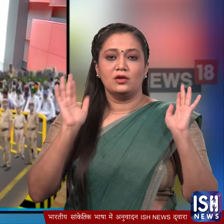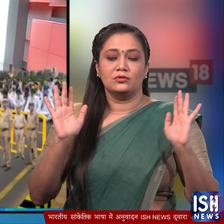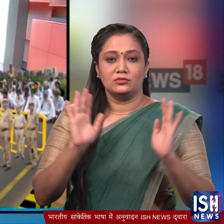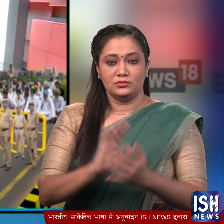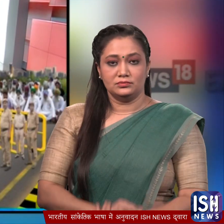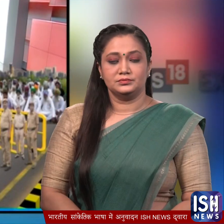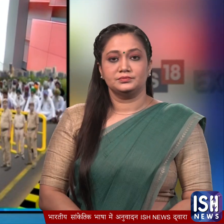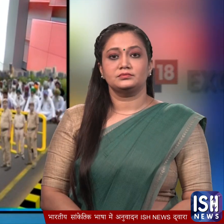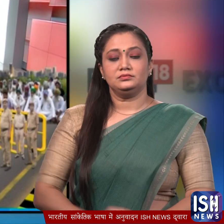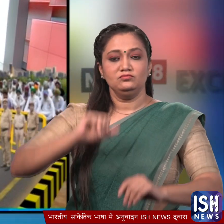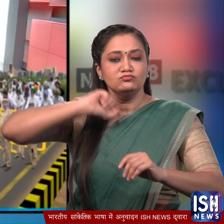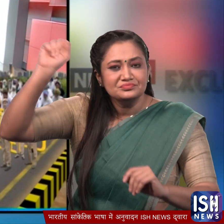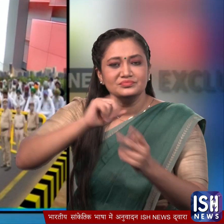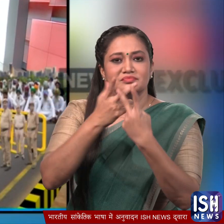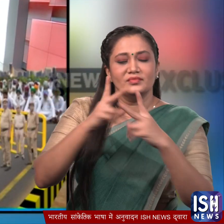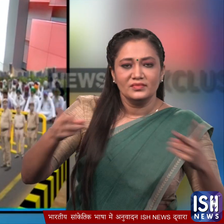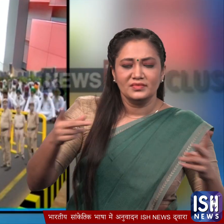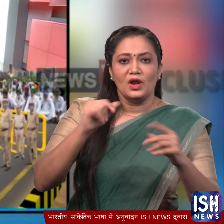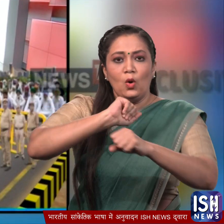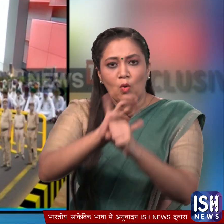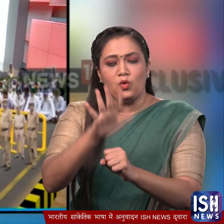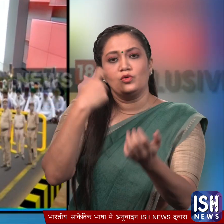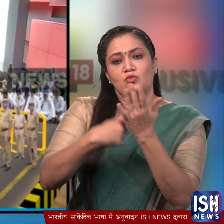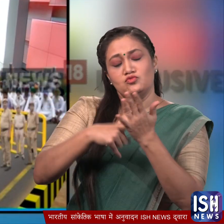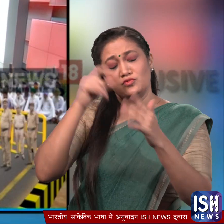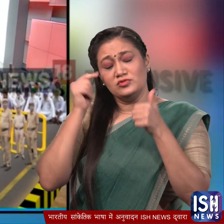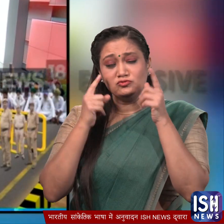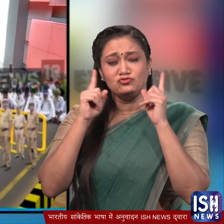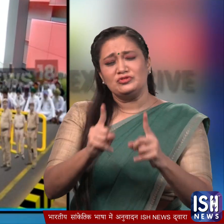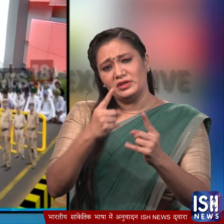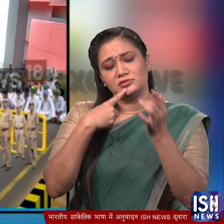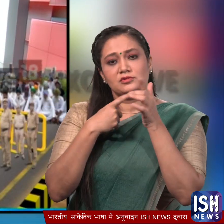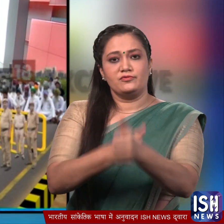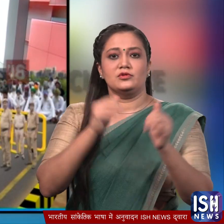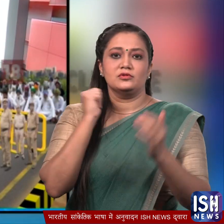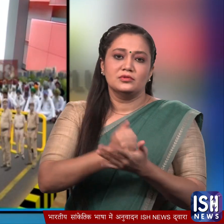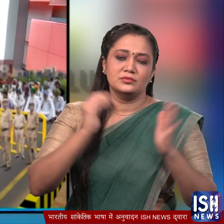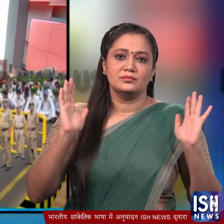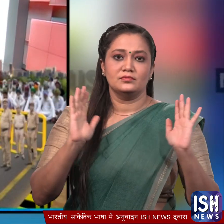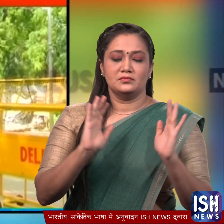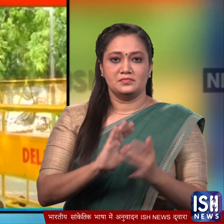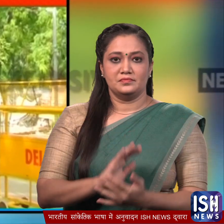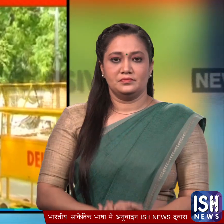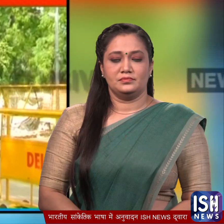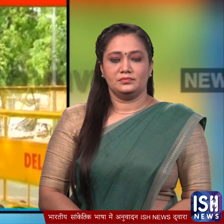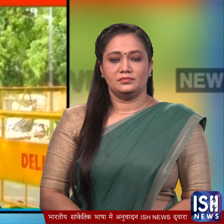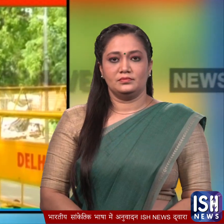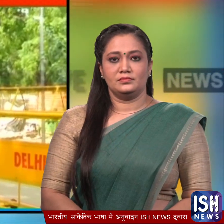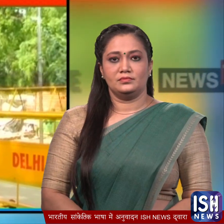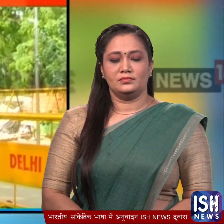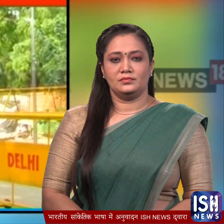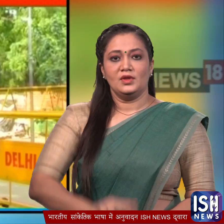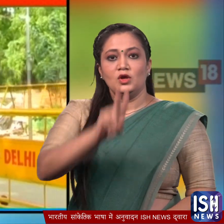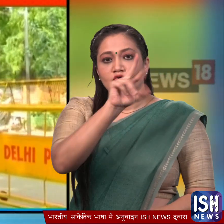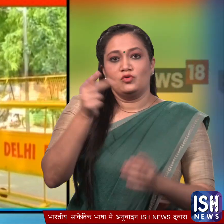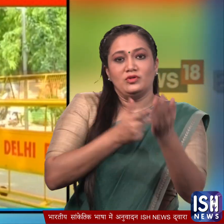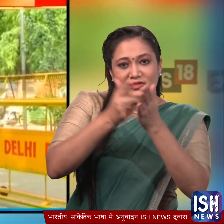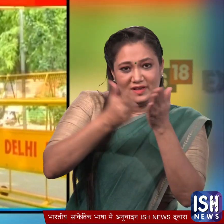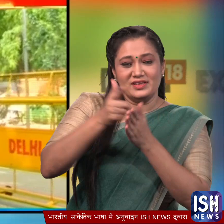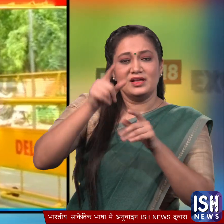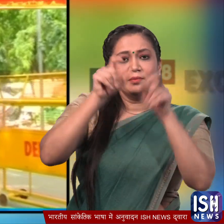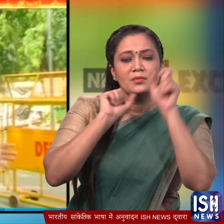दिल्ली सरकार ने किसानों को शर्तों के साथ प्रदर्शन की इजाजत दे दी। न्यूज़ 18 के शंकर आनंद की रिपोर्ट है कि करीब 200 किसान बसों के जरिए